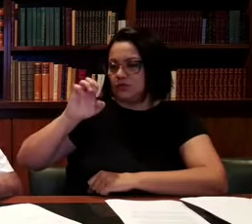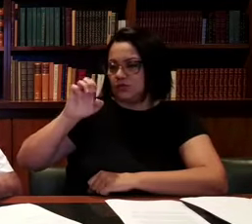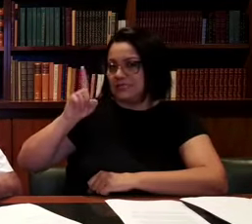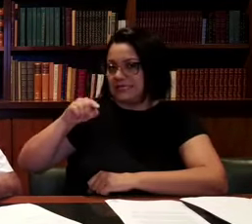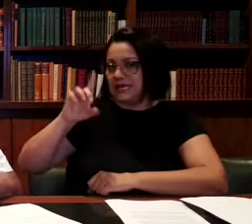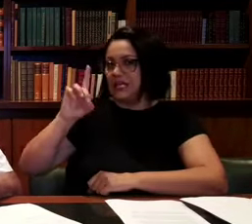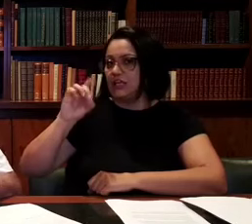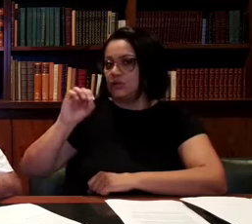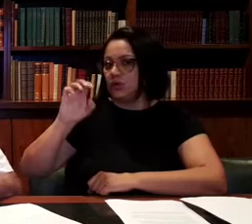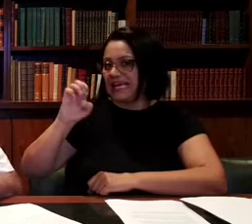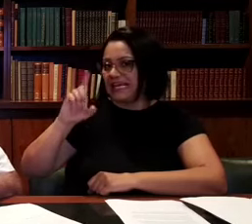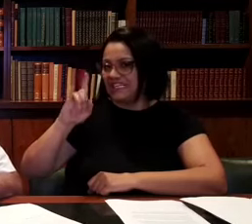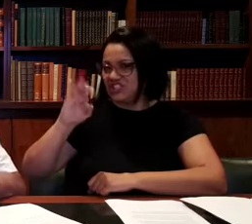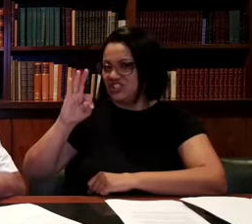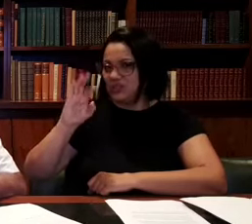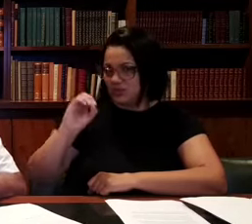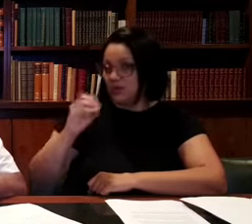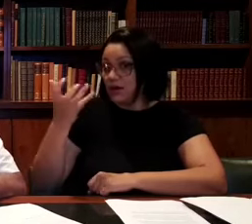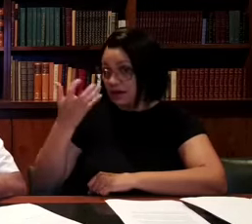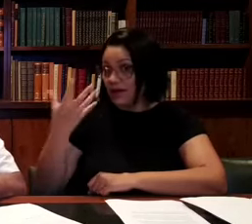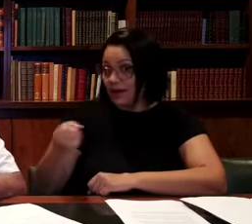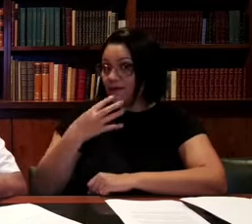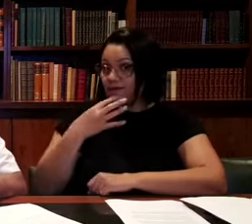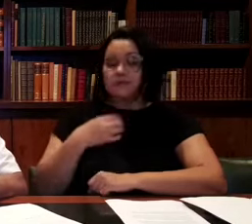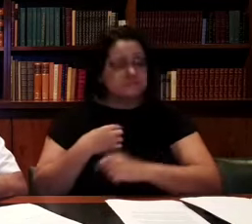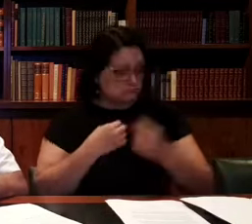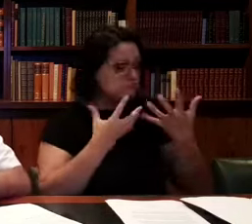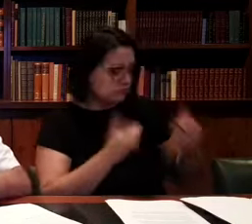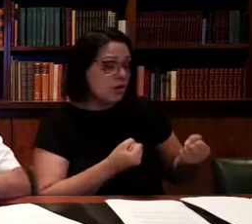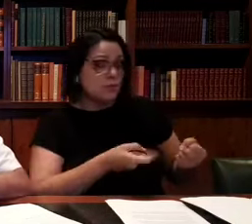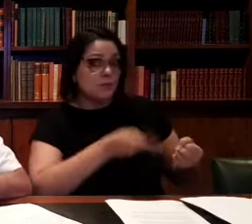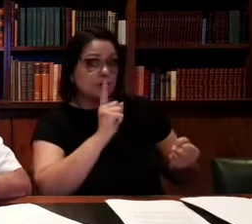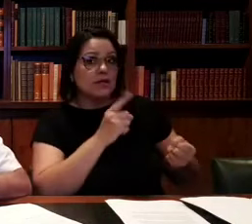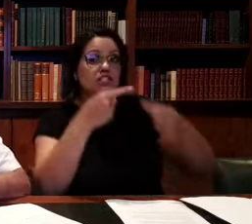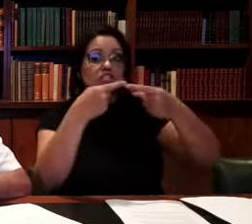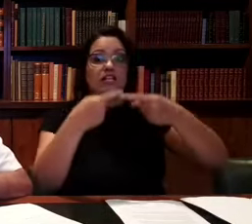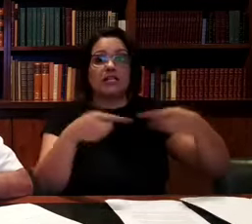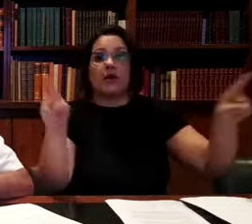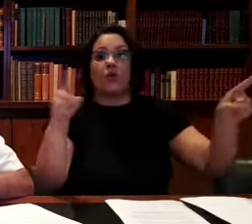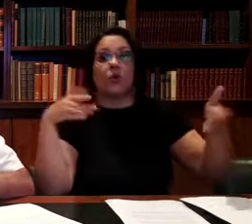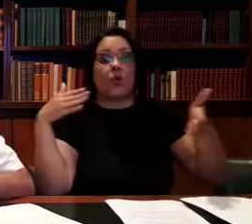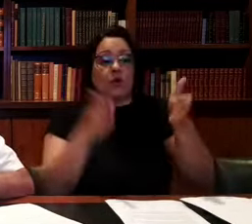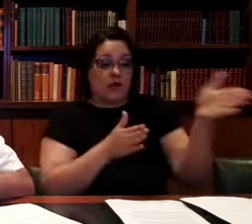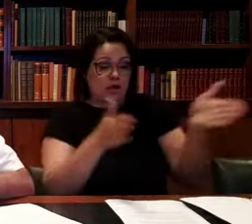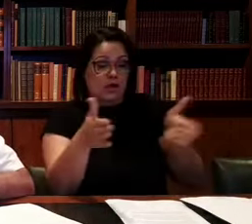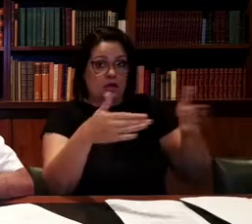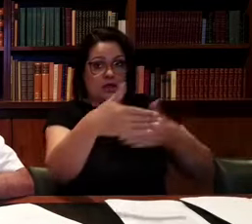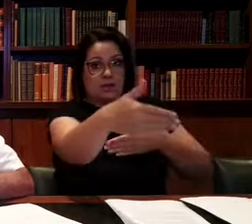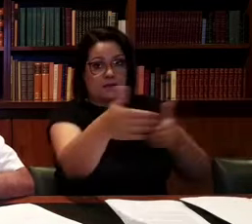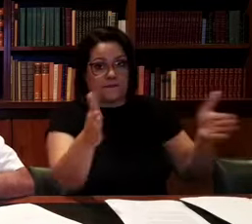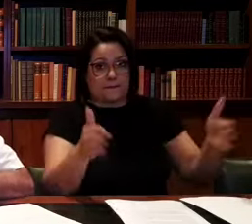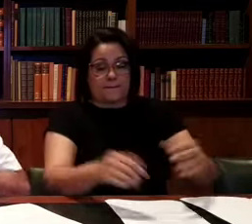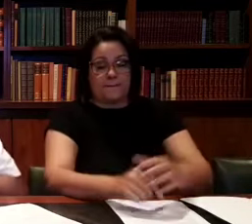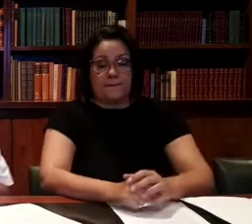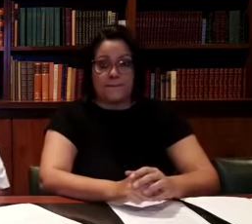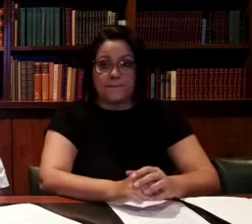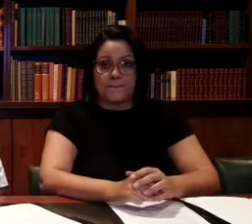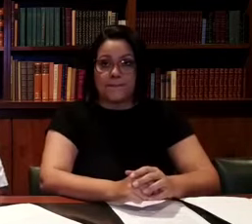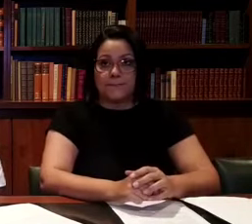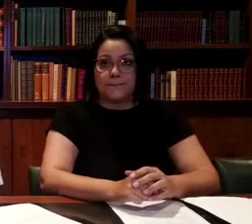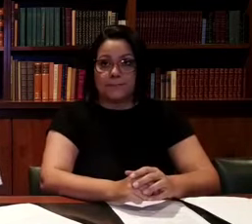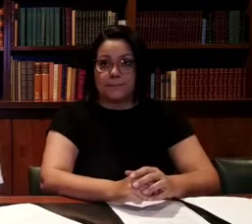que aconteceu lá então não duram o último trecho né de um de